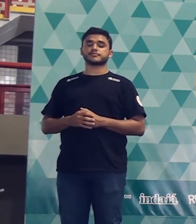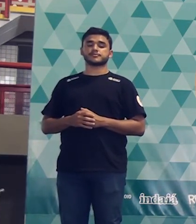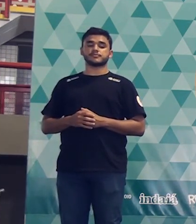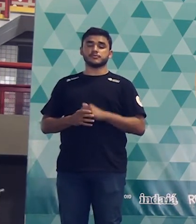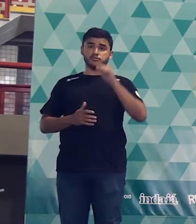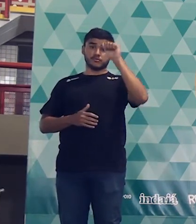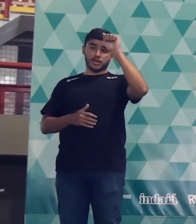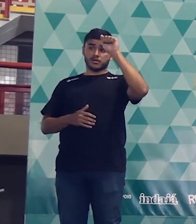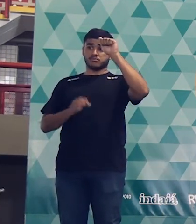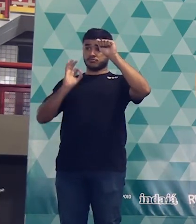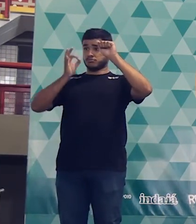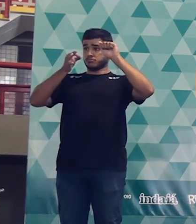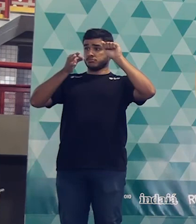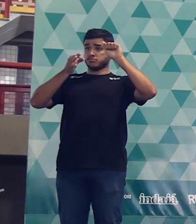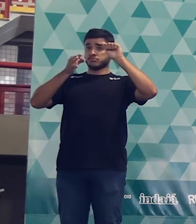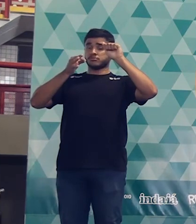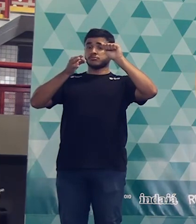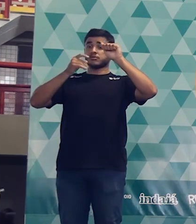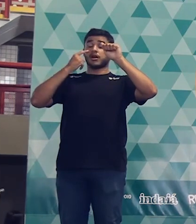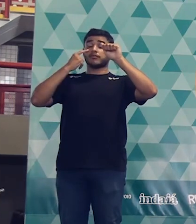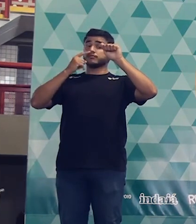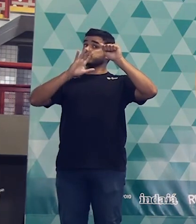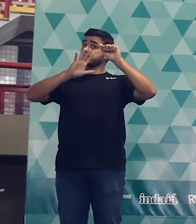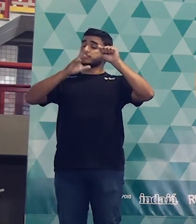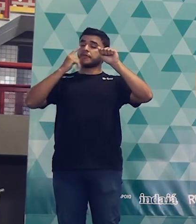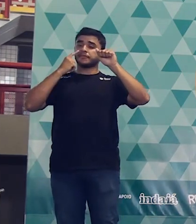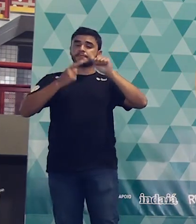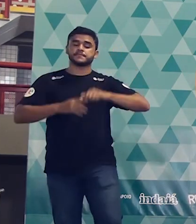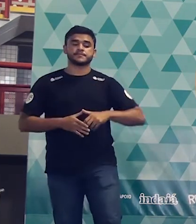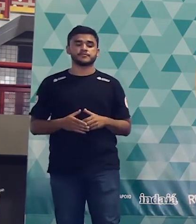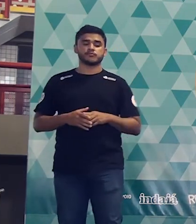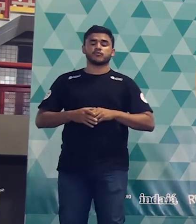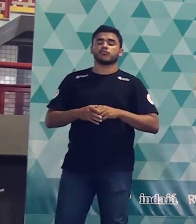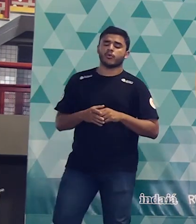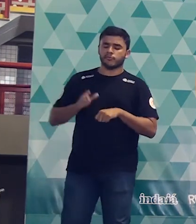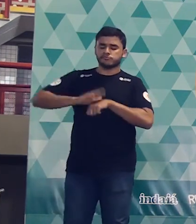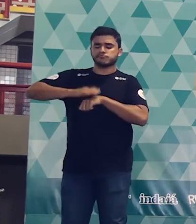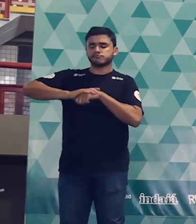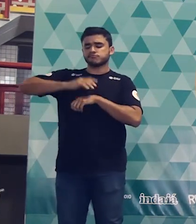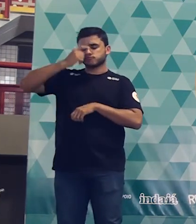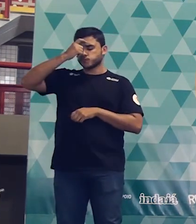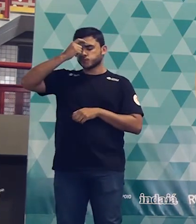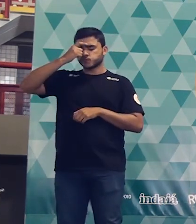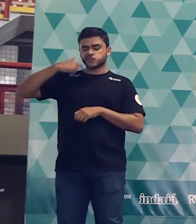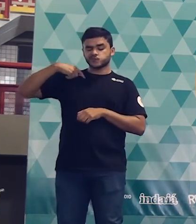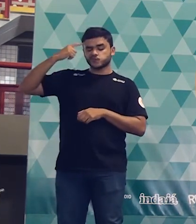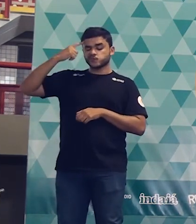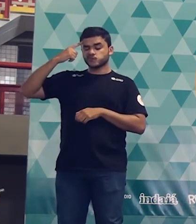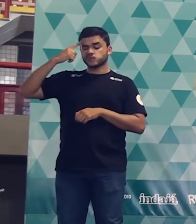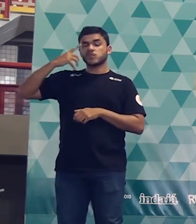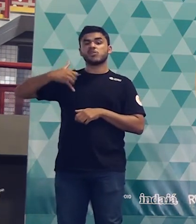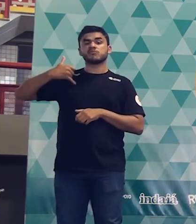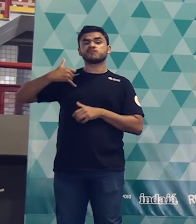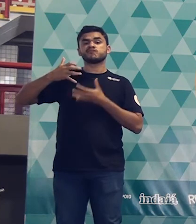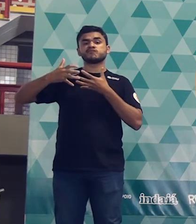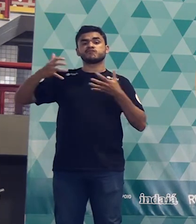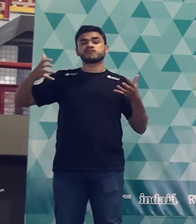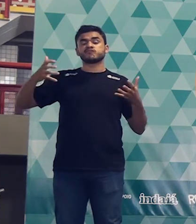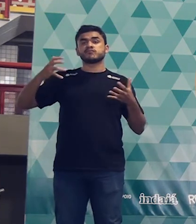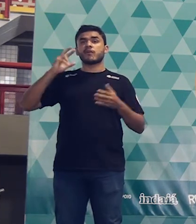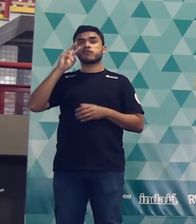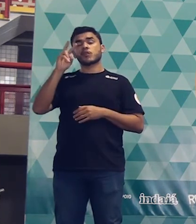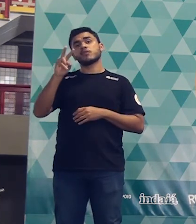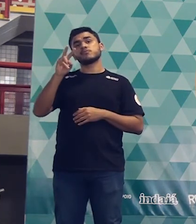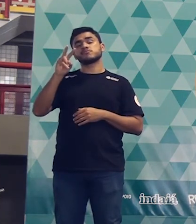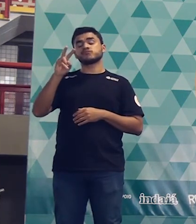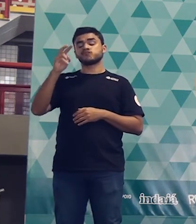Letra A? Letra A diz assim, né? A consciência súbita sobre o envelhecimento. Interessante que a